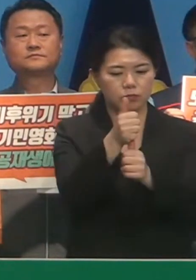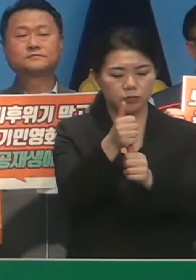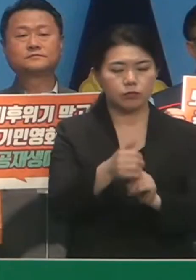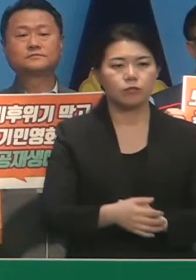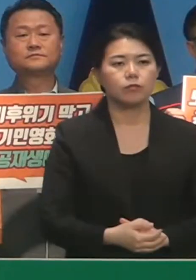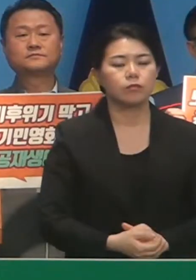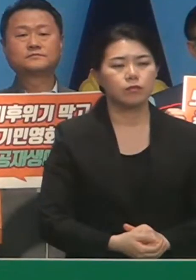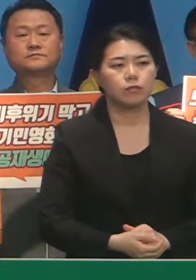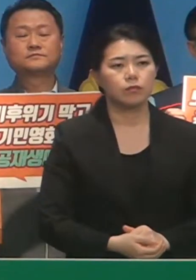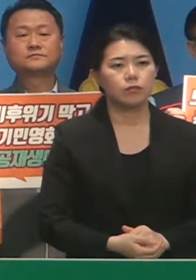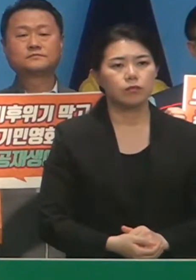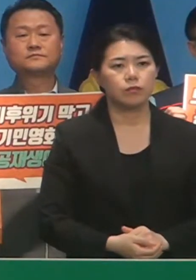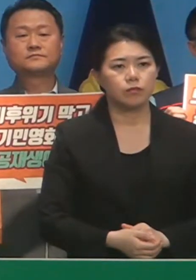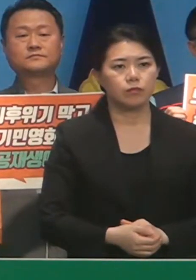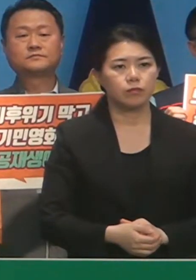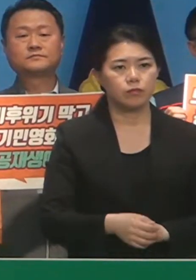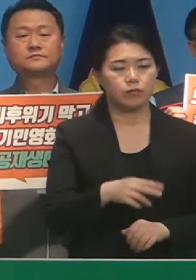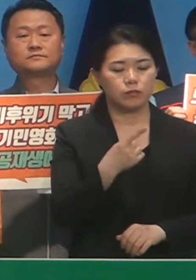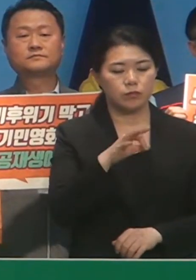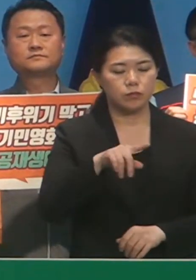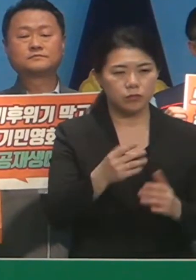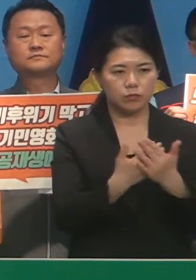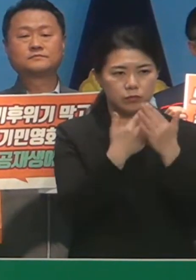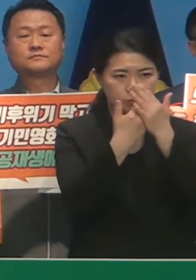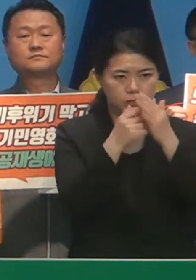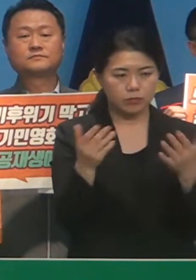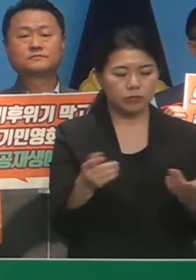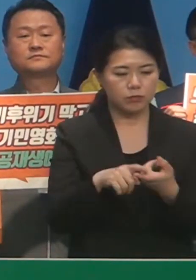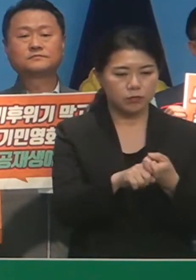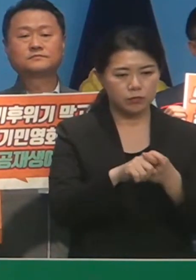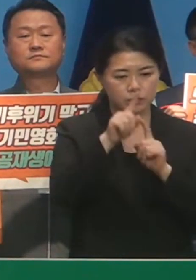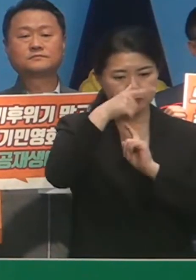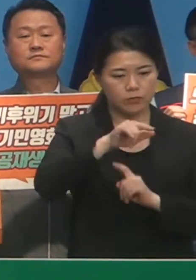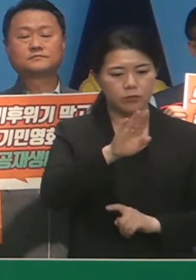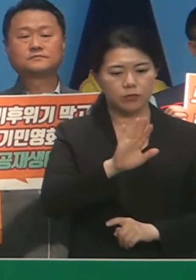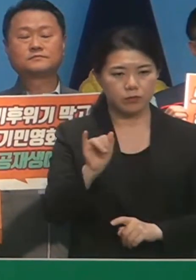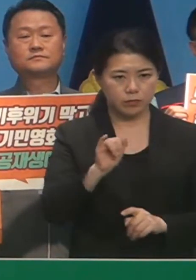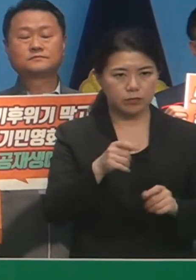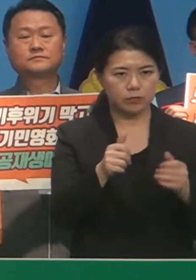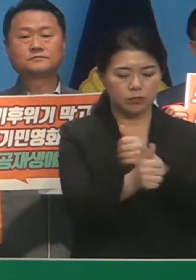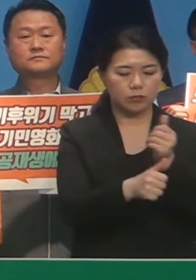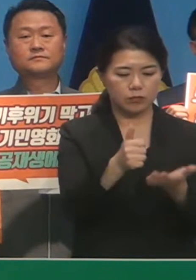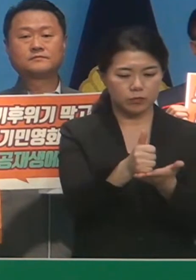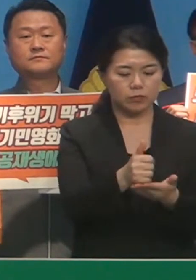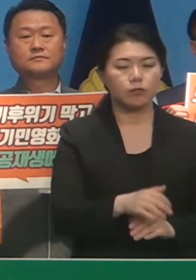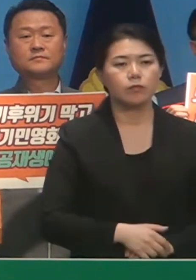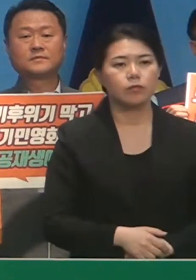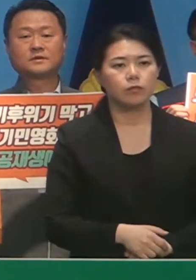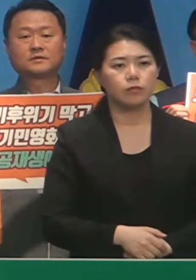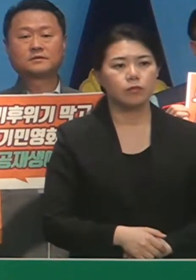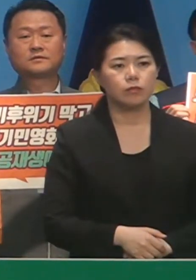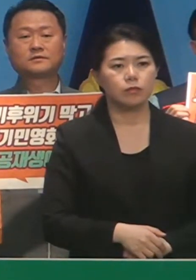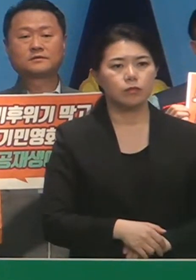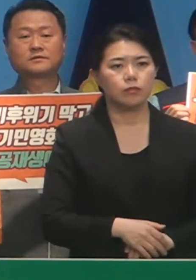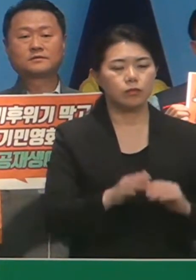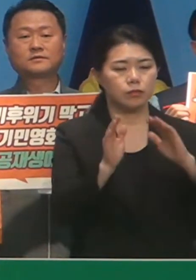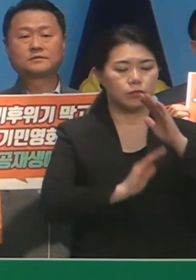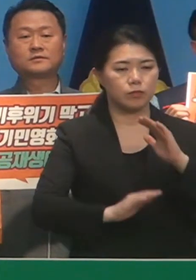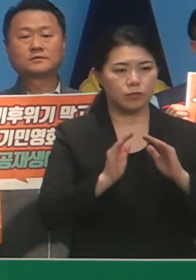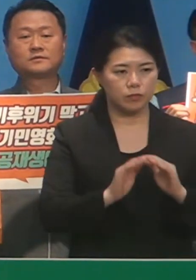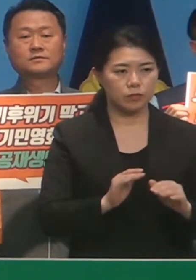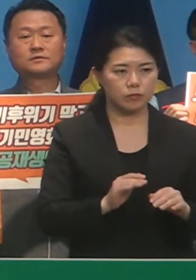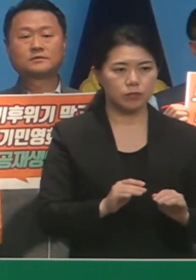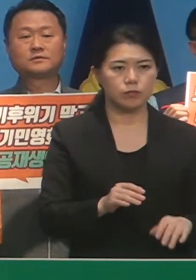주셨습니다. 다음 동서발전노조 당진지부 이바비 위원장님 참석해 주셨습니다. 다음 공공노련